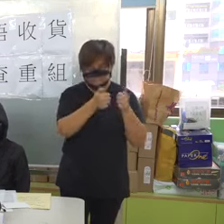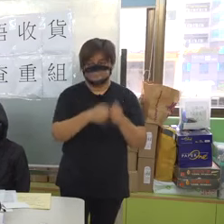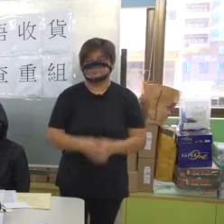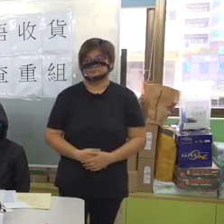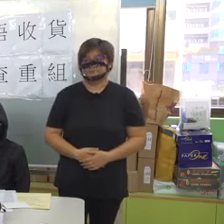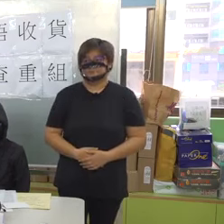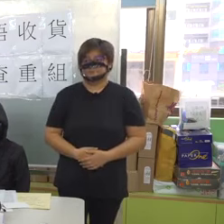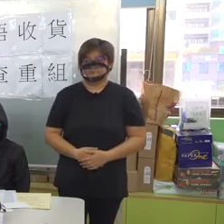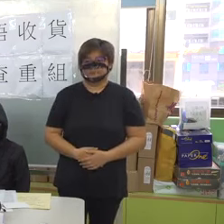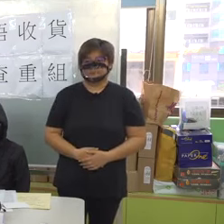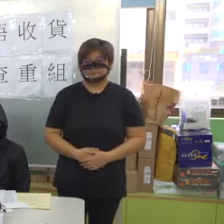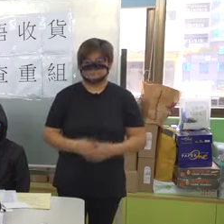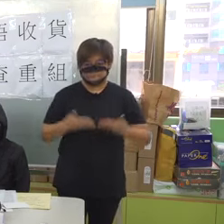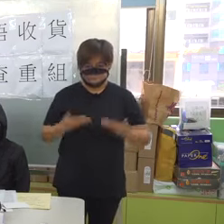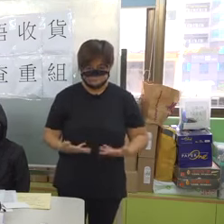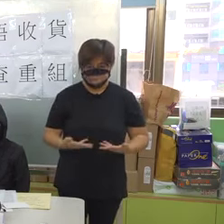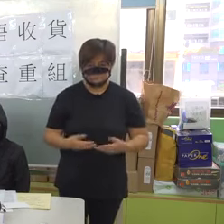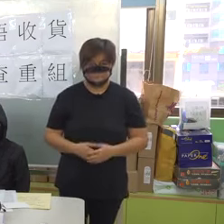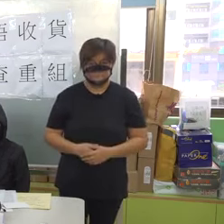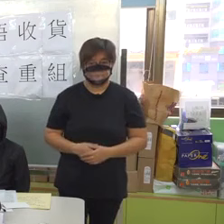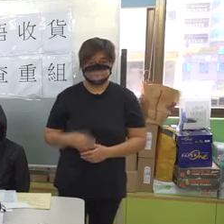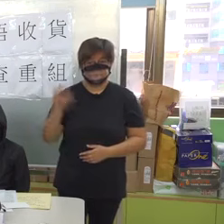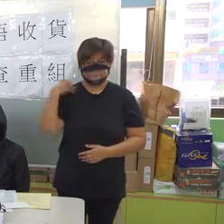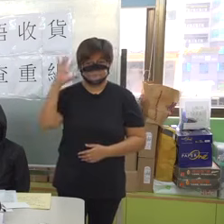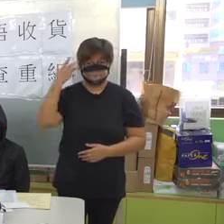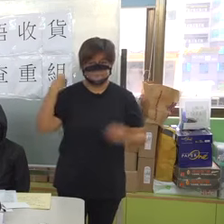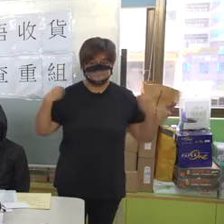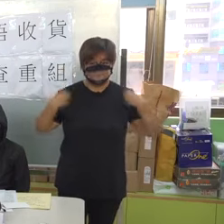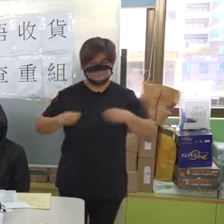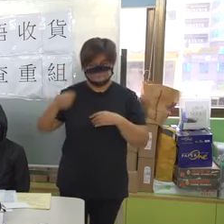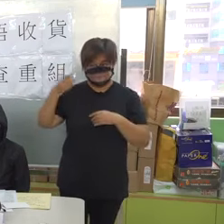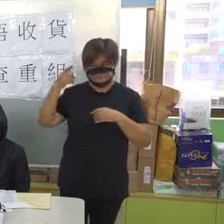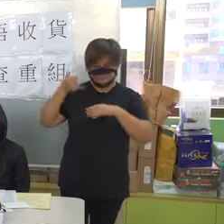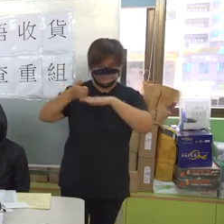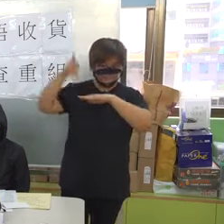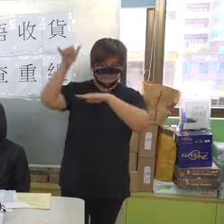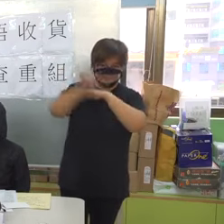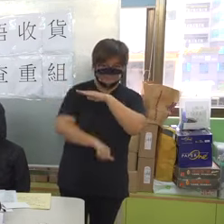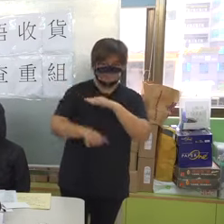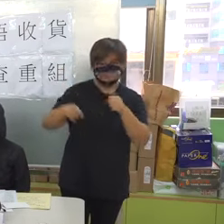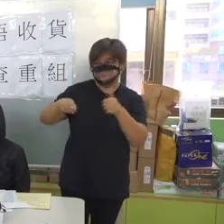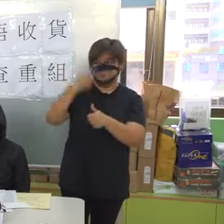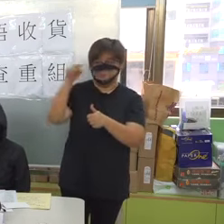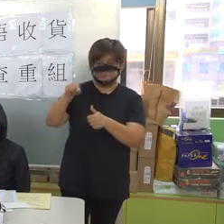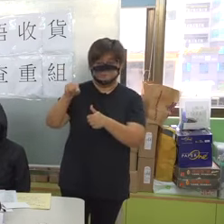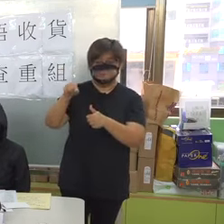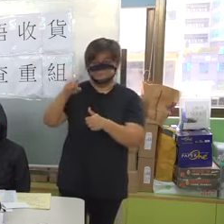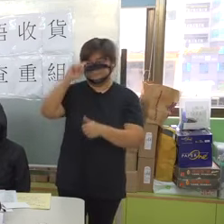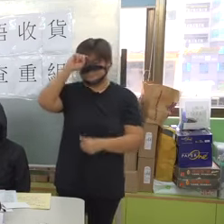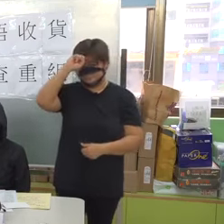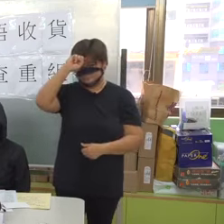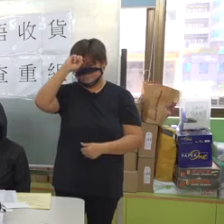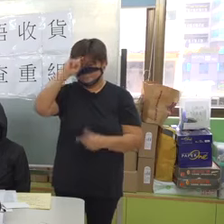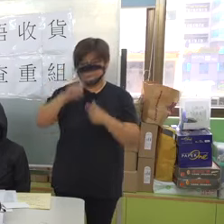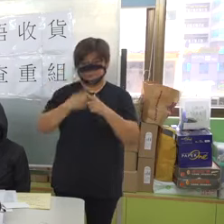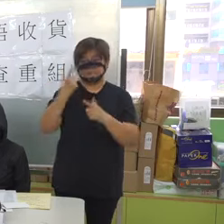嘅第一位義士羅定健先生嘅逝世嘅日子嘅十一個月。咁我哋有請我哋各位在場都默默哀